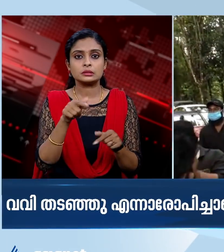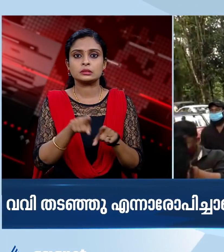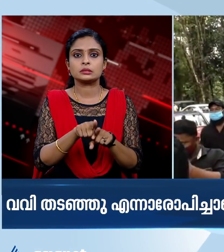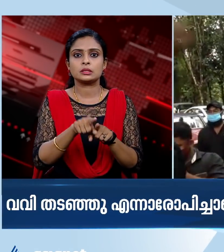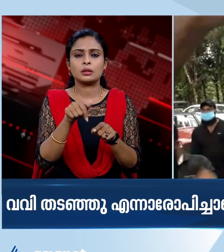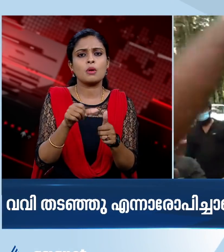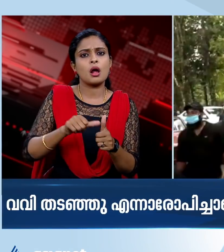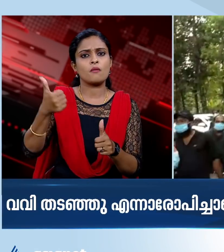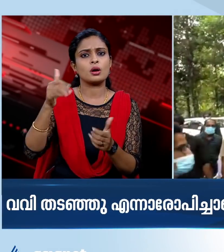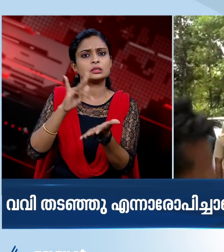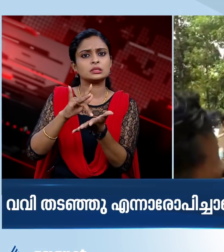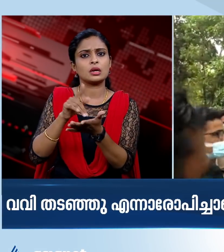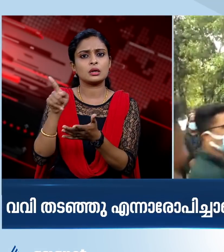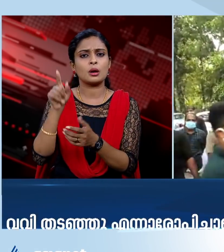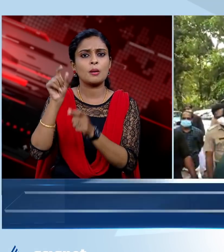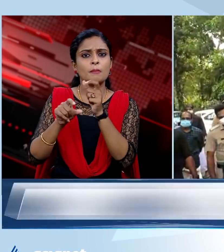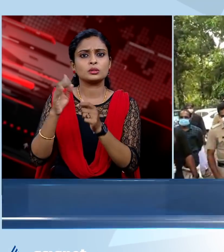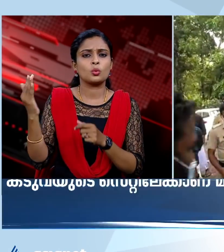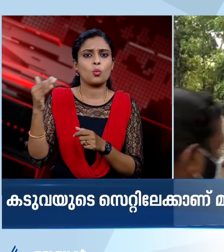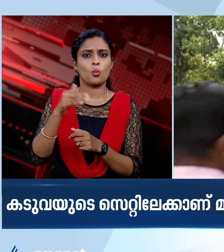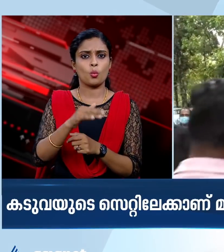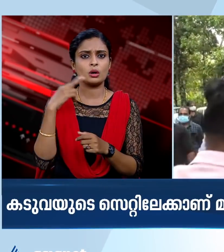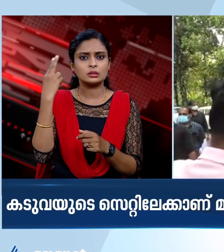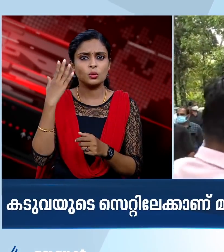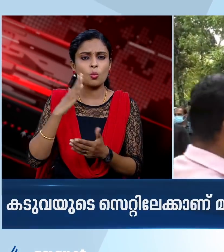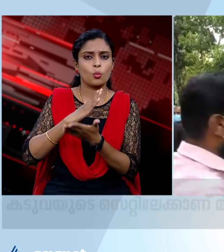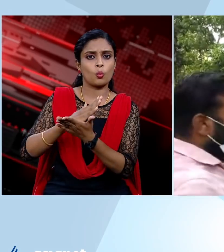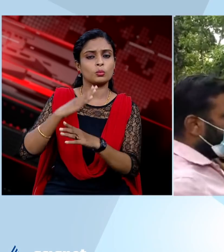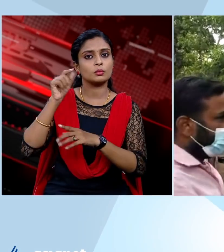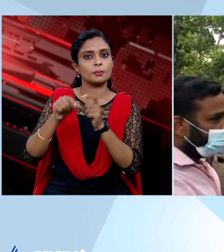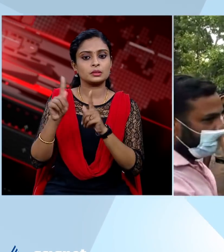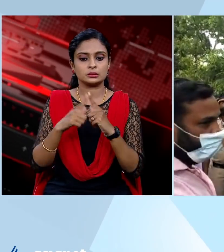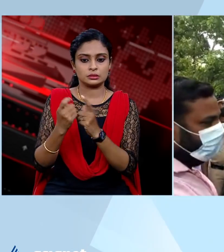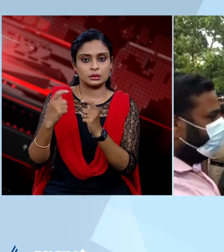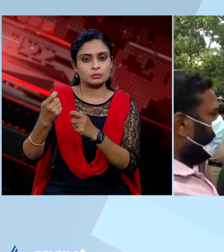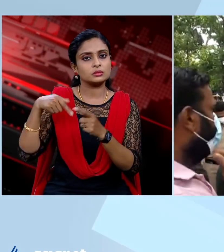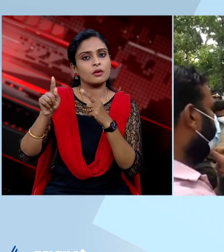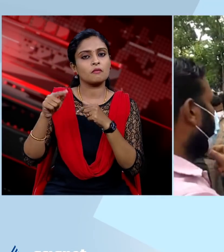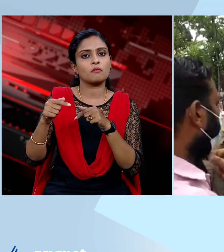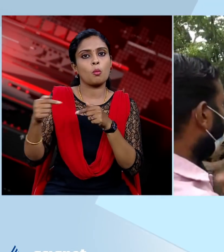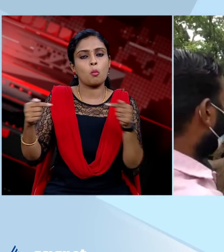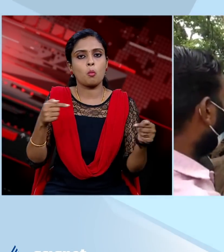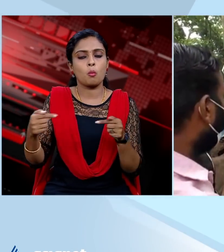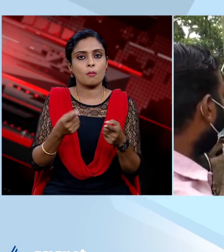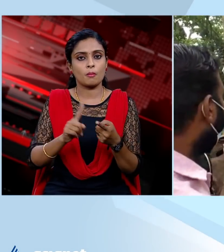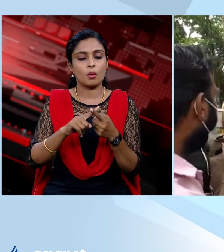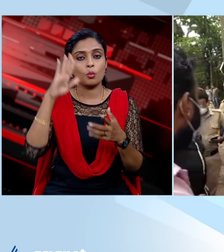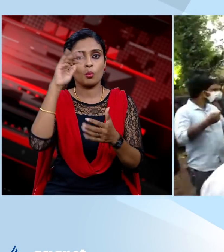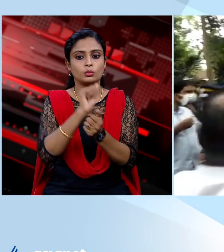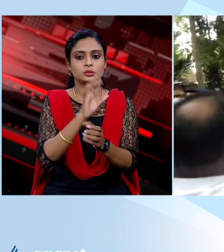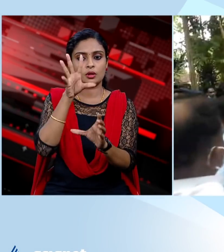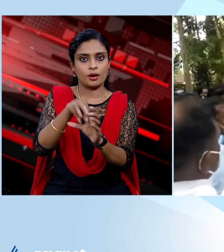ഈ പൊൻകുന്നത്തുള്ള പ്രവർത്തകരെ കാഞ്ഞിരപ്പള്ളിയിൽ നിന്നുള്ള പ്രവർത്തകർ തടയുകയായിരുന്നു. തുടർന്ന് ഇവർ തമ്മിൽ ഉന്തും തള്ളും ഉണ്ടായി. തുടർന്ന് പോലീസ് ഇടപെട്ട്